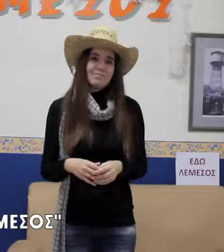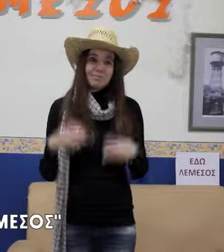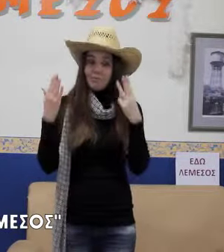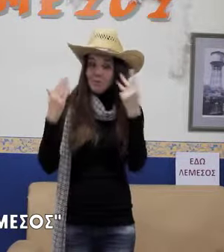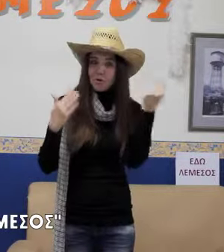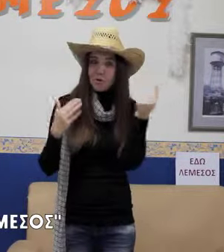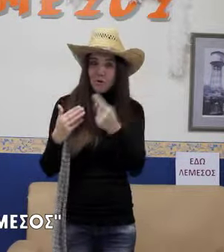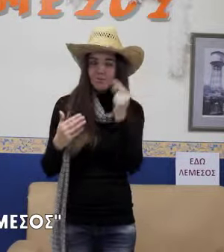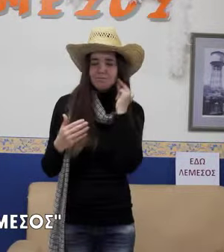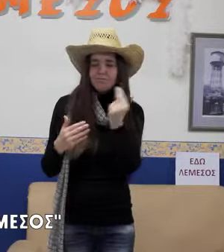8:30 το απόγευμα.